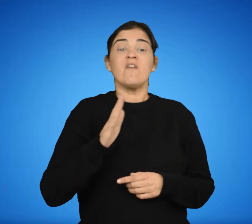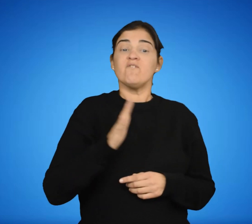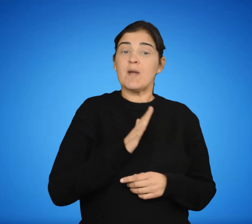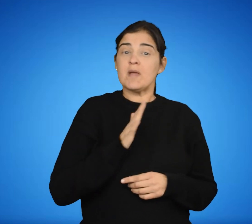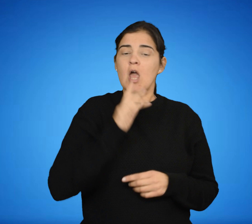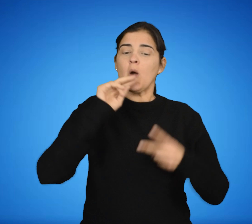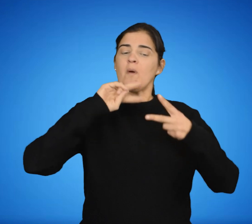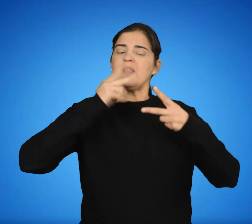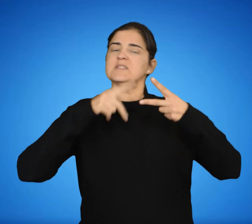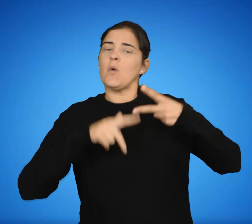femenino es de segundo orden.